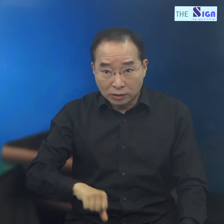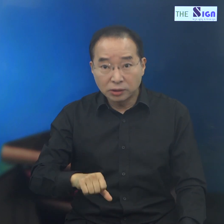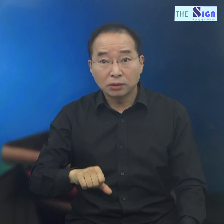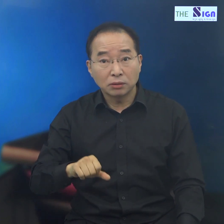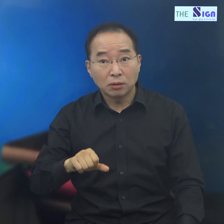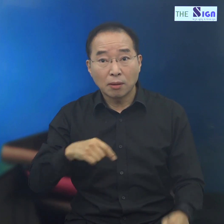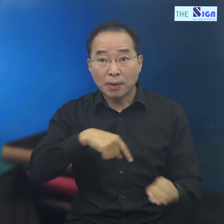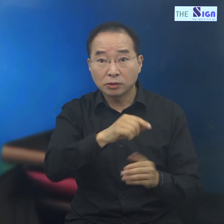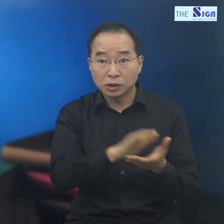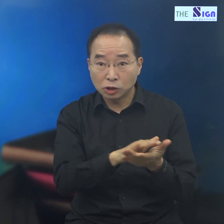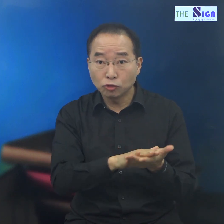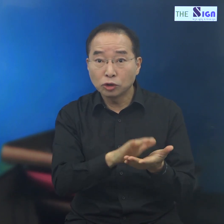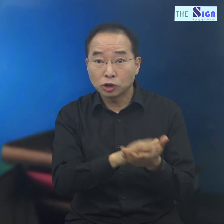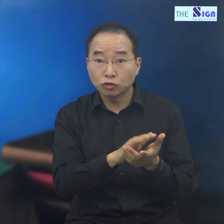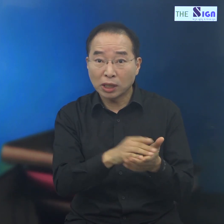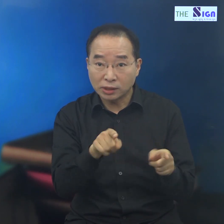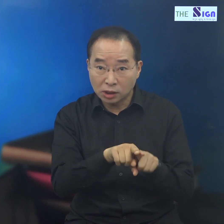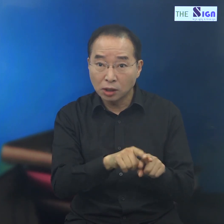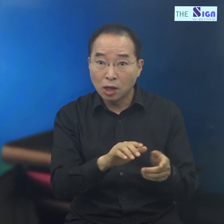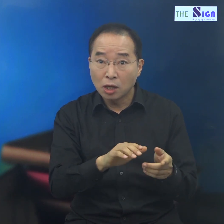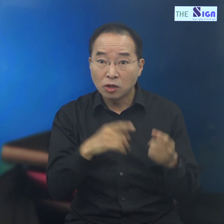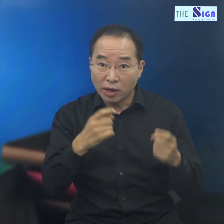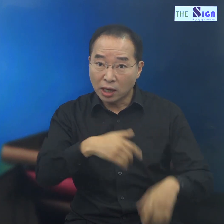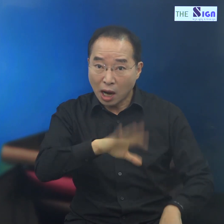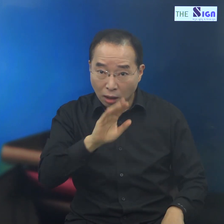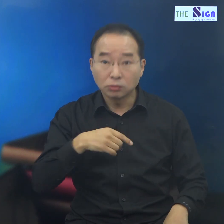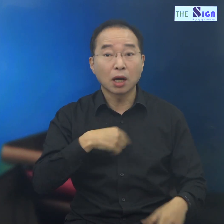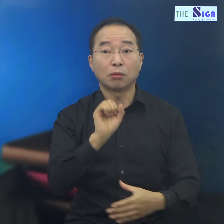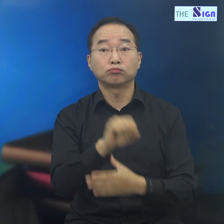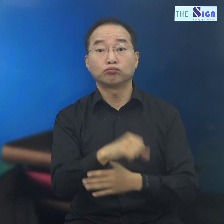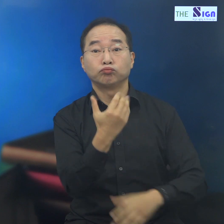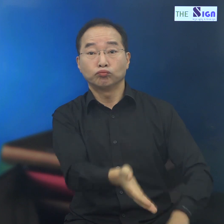아들 밖에 친구 같이 여행 가? 네가